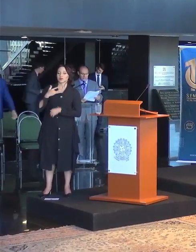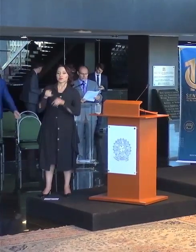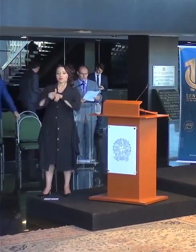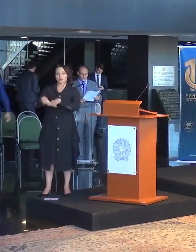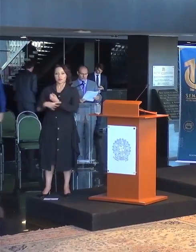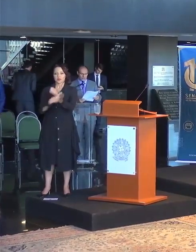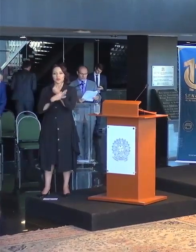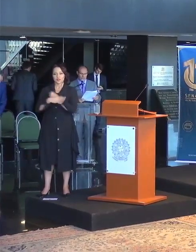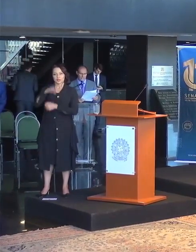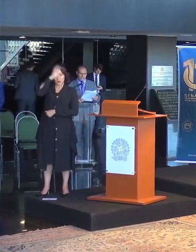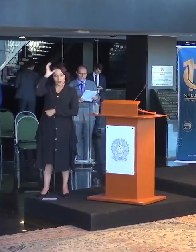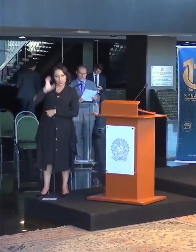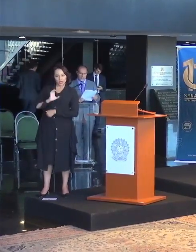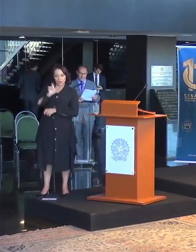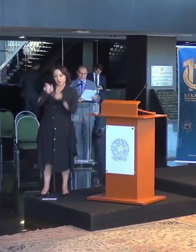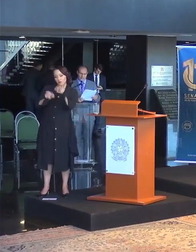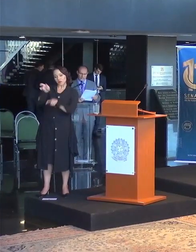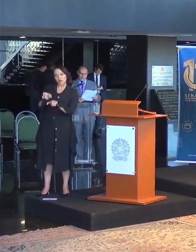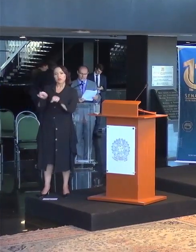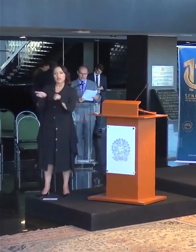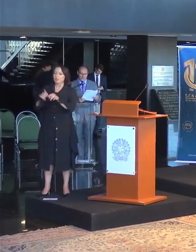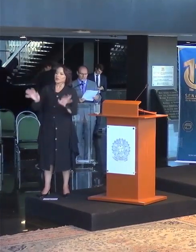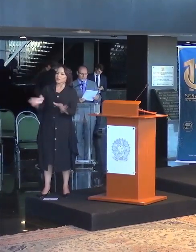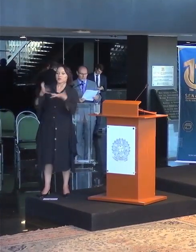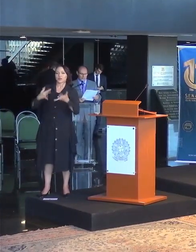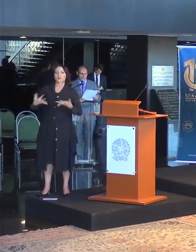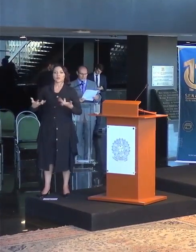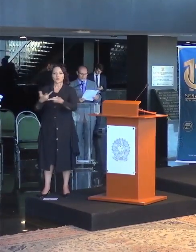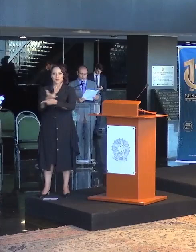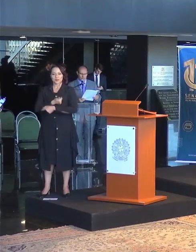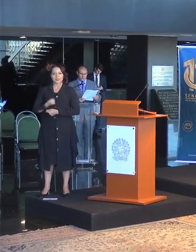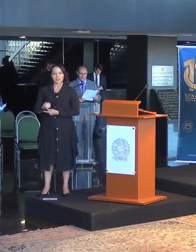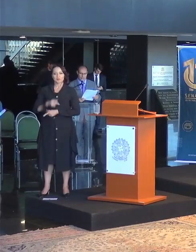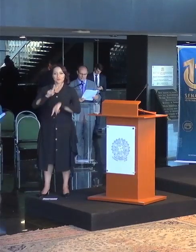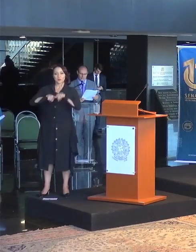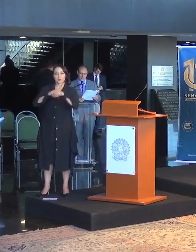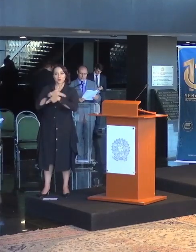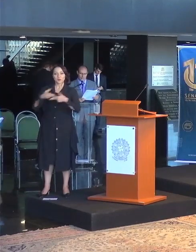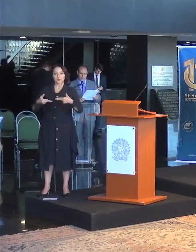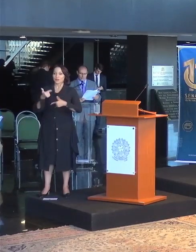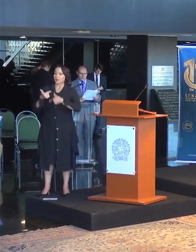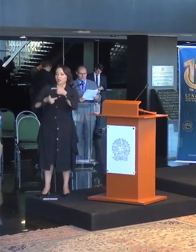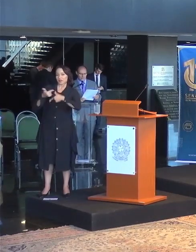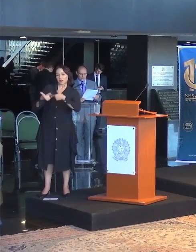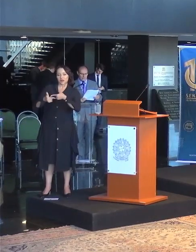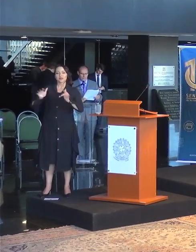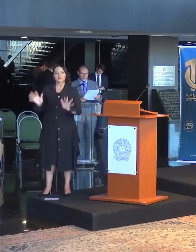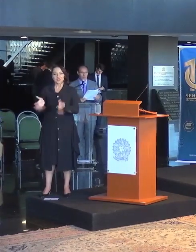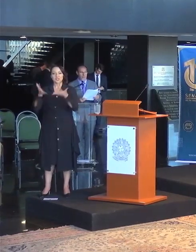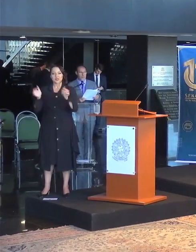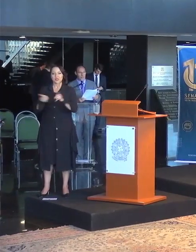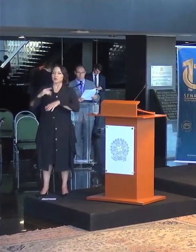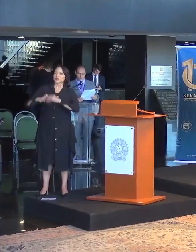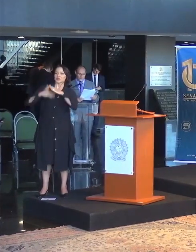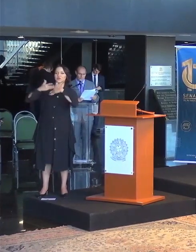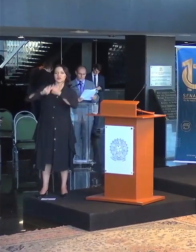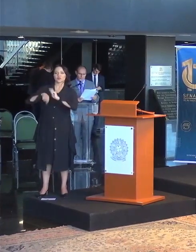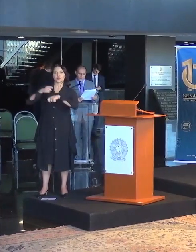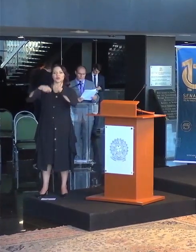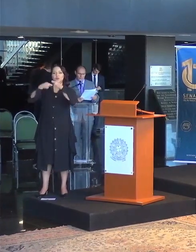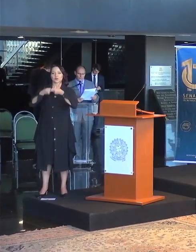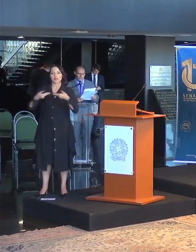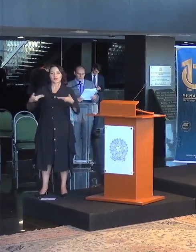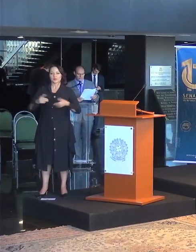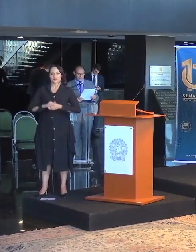a segurança do consumidor, além de ter estimulado a melhoria da qualidade de produtos e serviços e incentivado o desenvolvimento